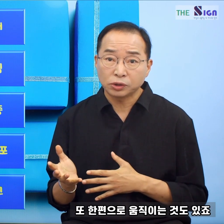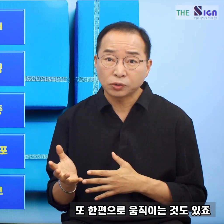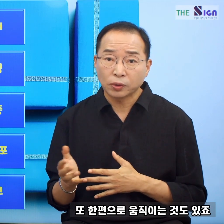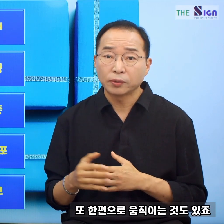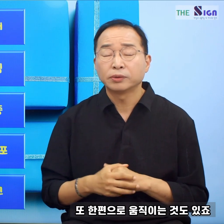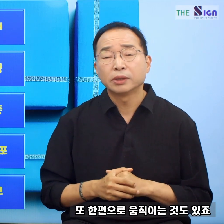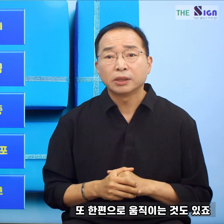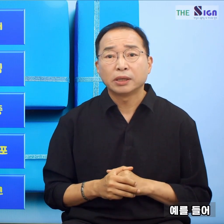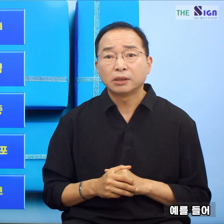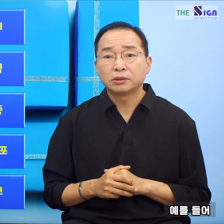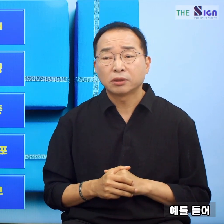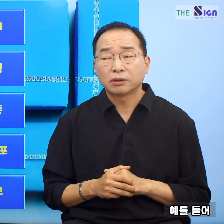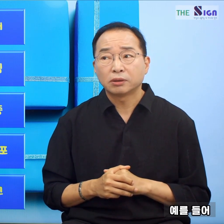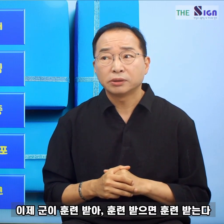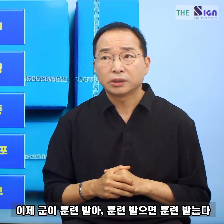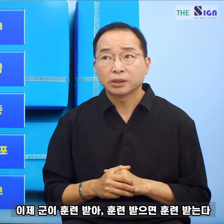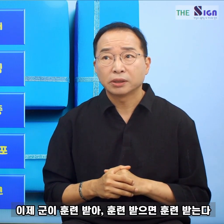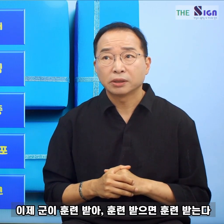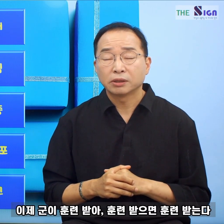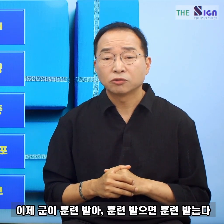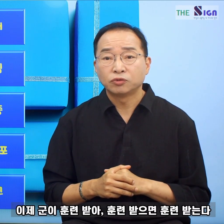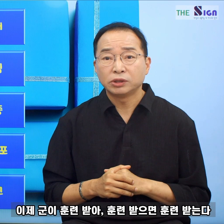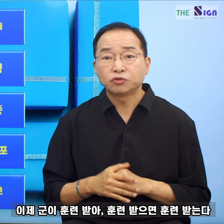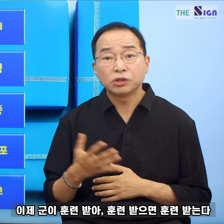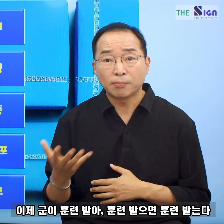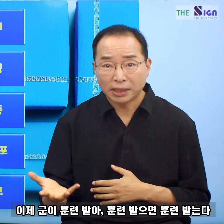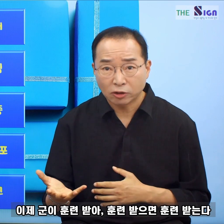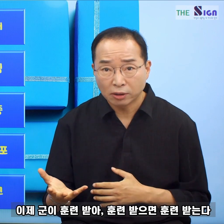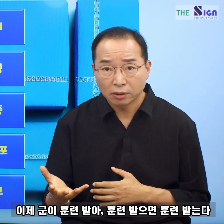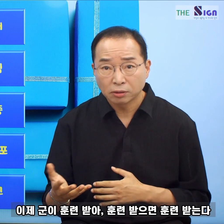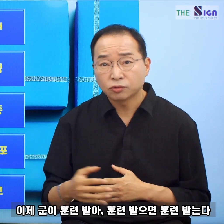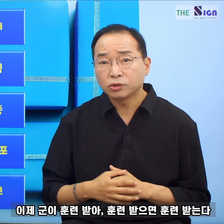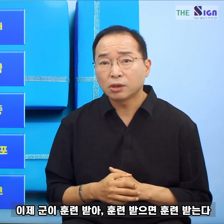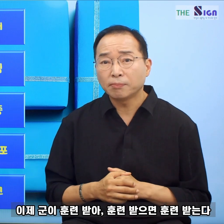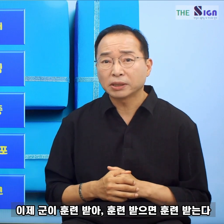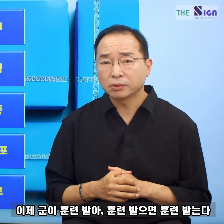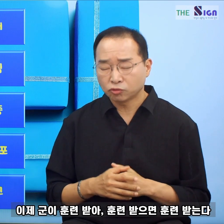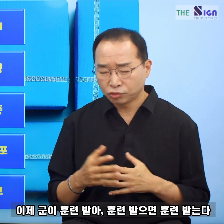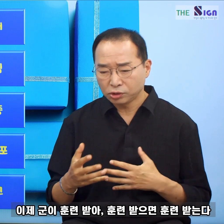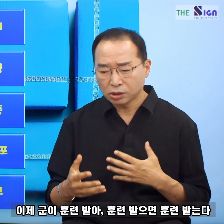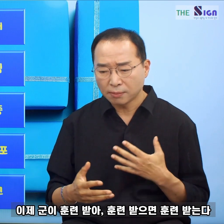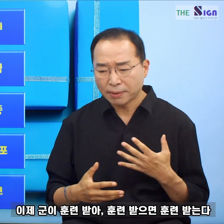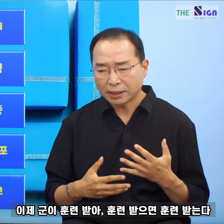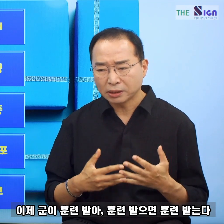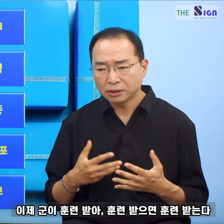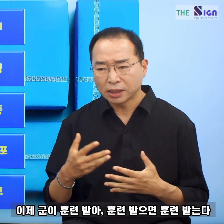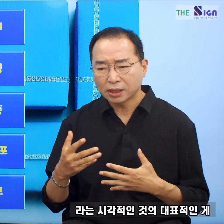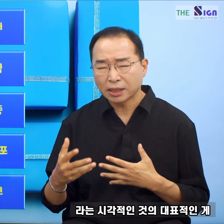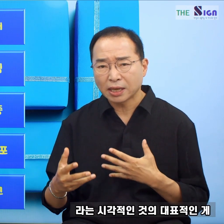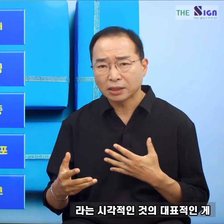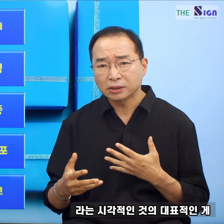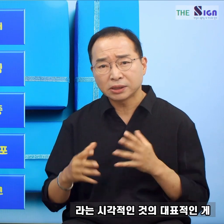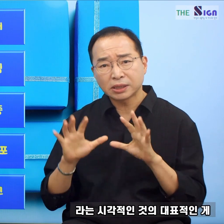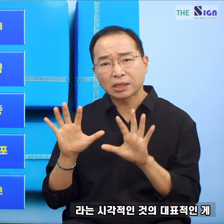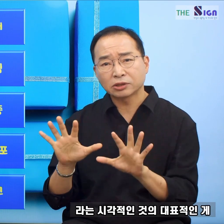있죠. 예를 들어 이제 군이 훈련 받아. 그 훈련 받으면 훈련 받는다라는 시각적인